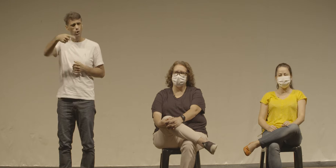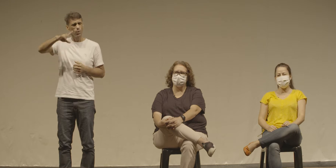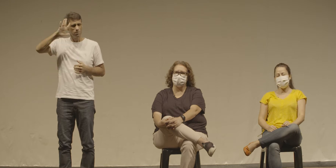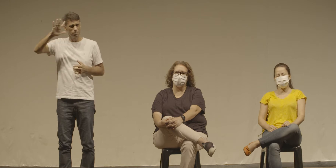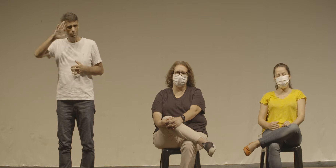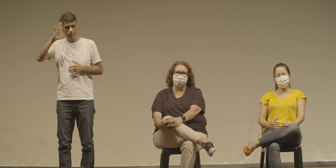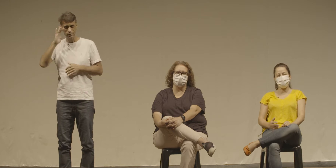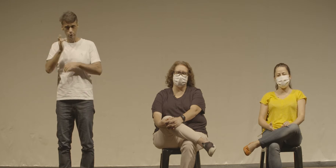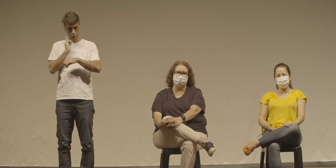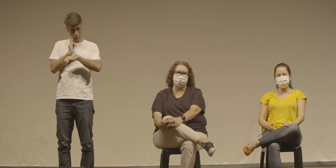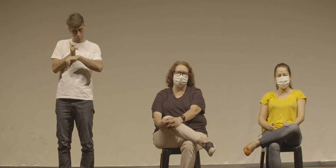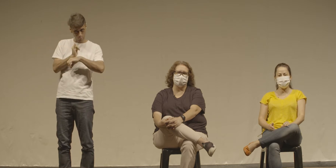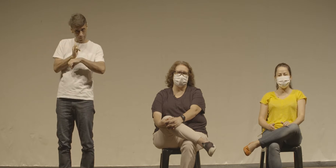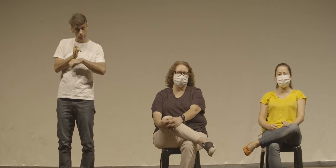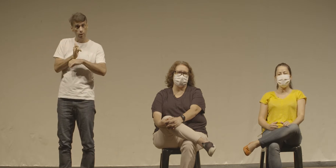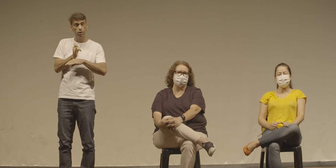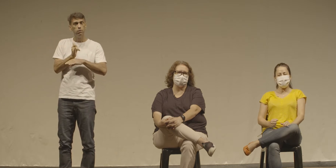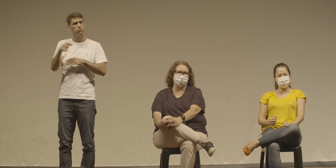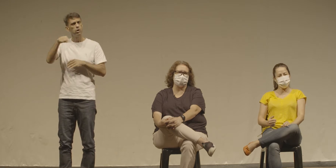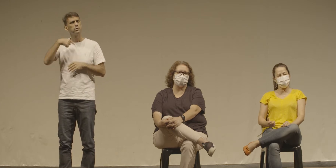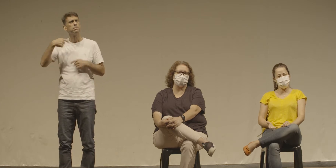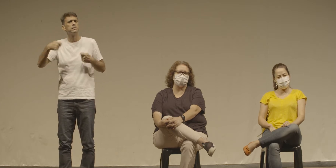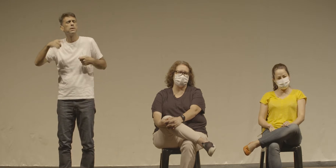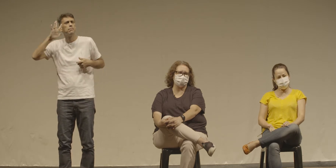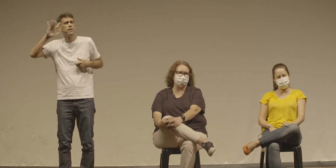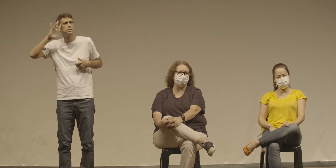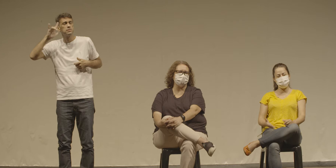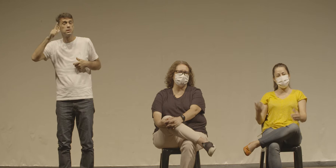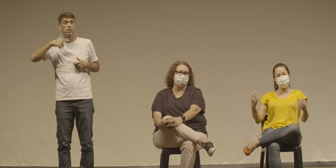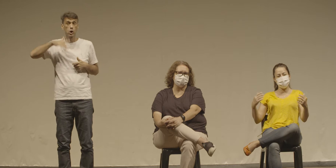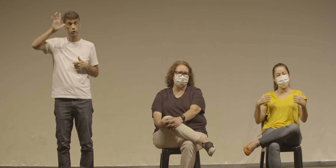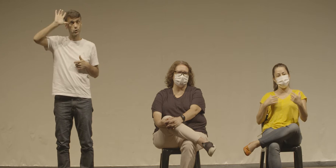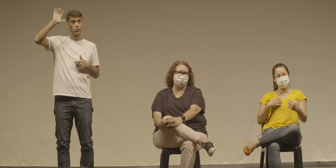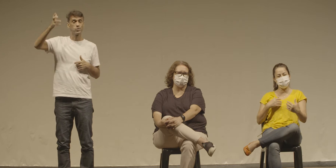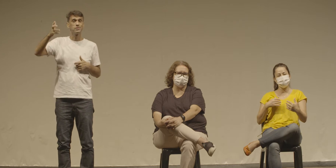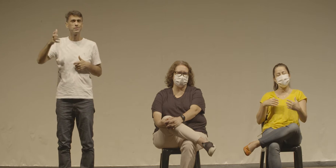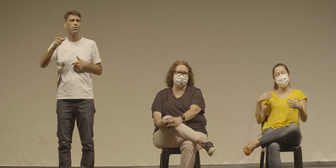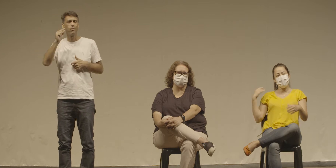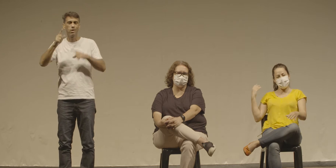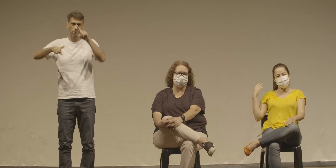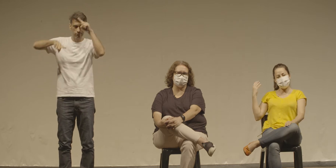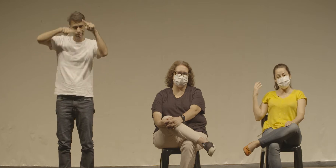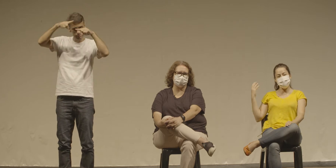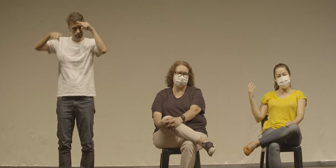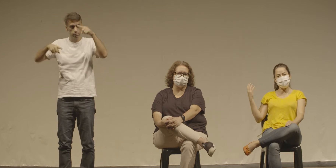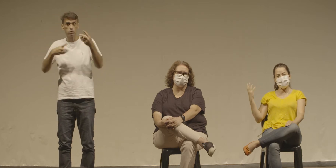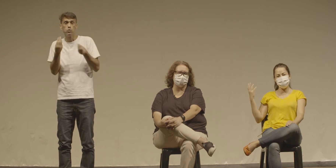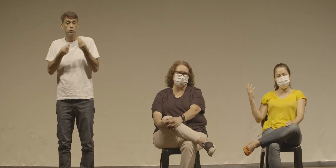documentário, a gente precisa também pensar em soluções criativas para conseguir suprir